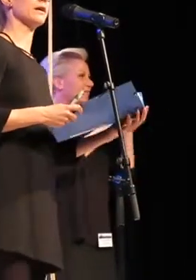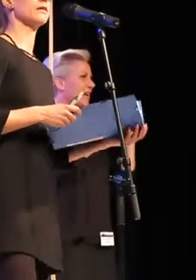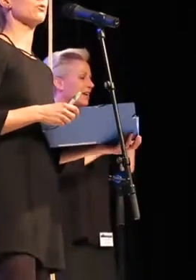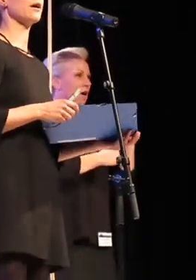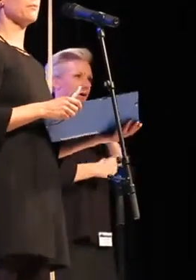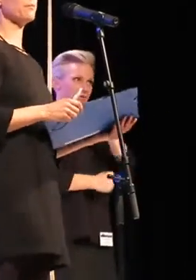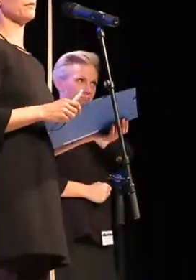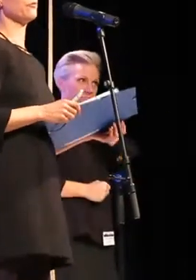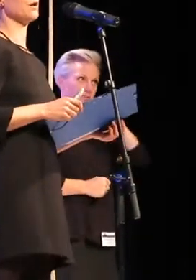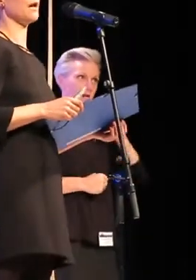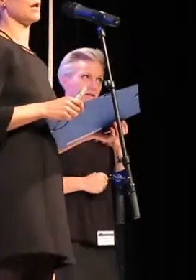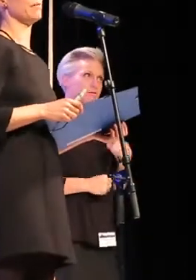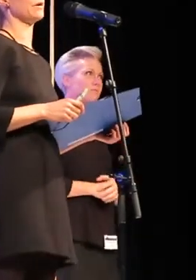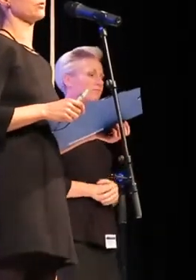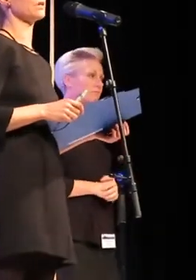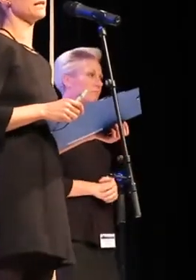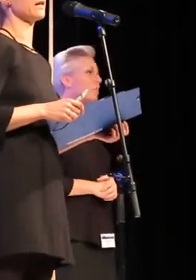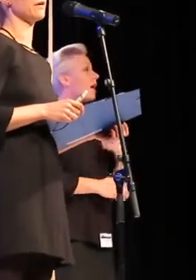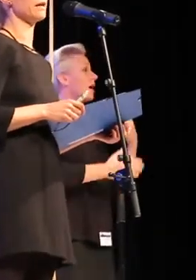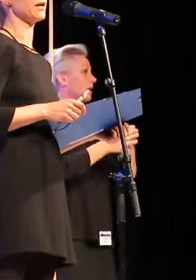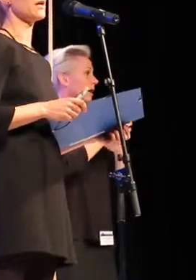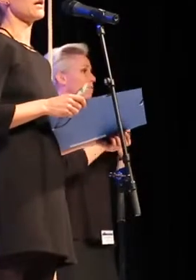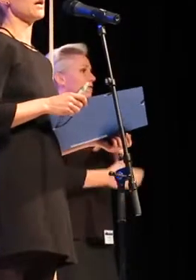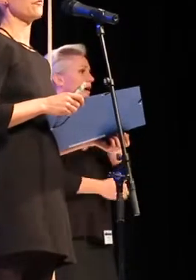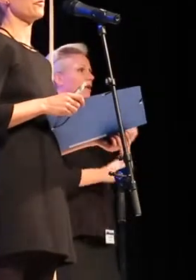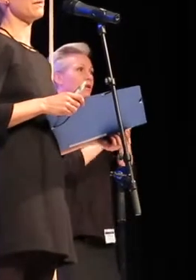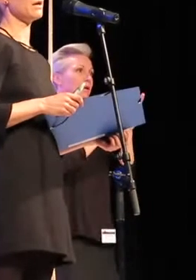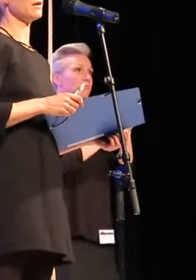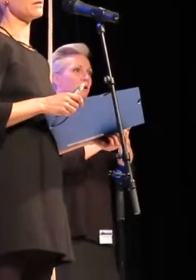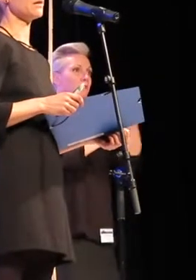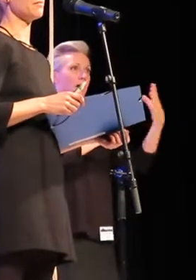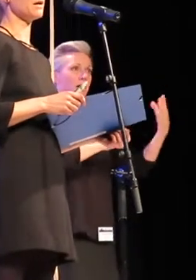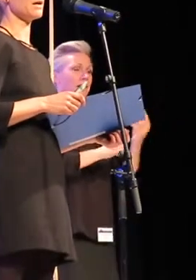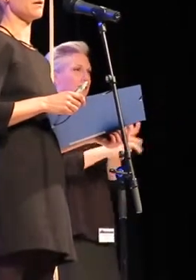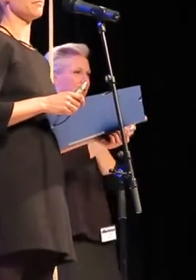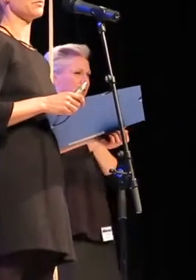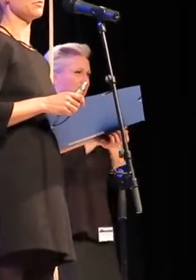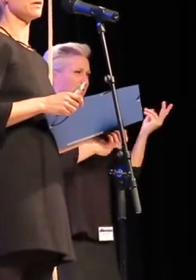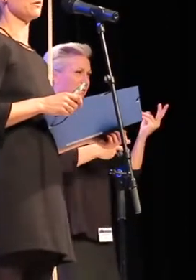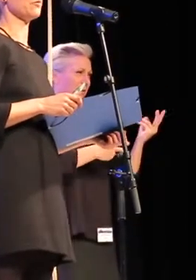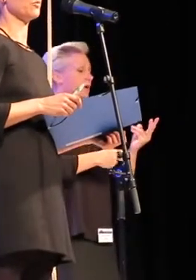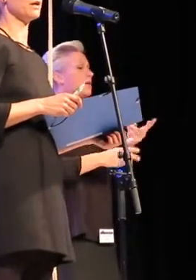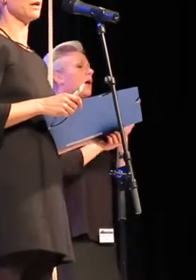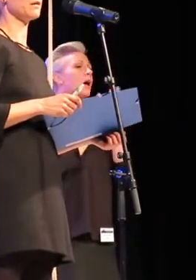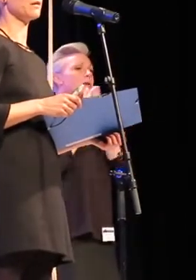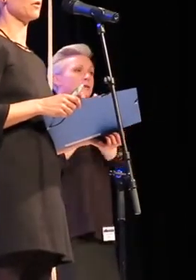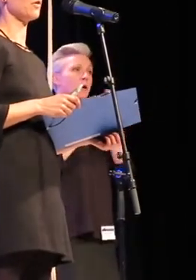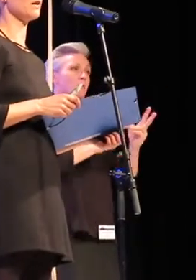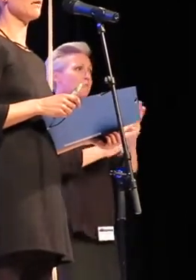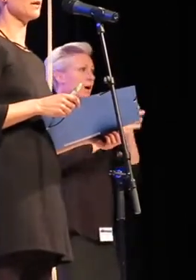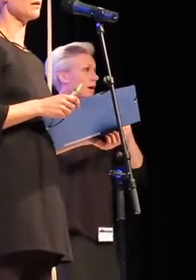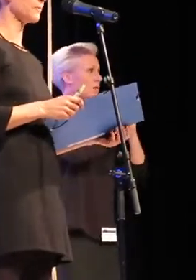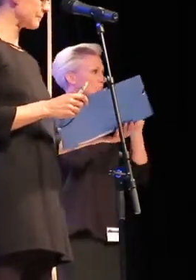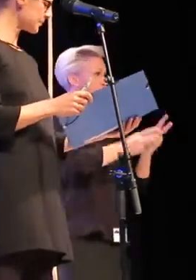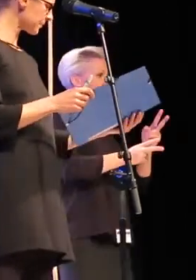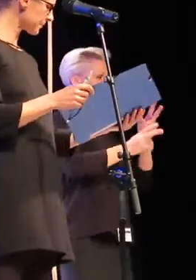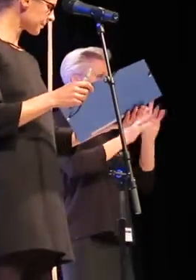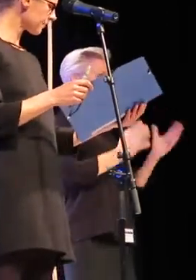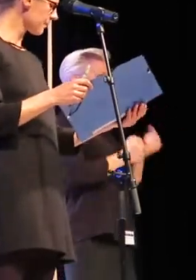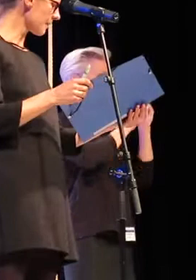Kampen för värdighet och kampen för alla människors lika värde är för mig samma kamp som den för planetens